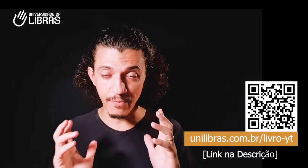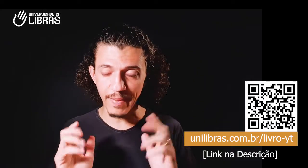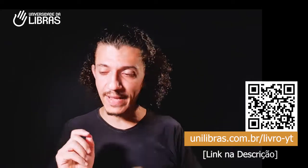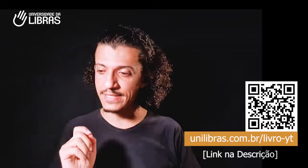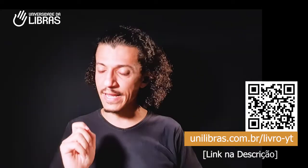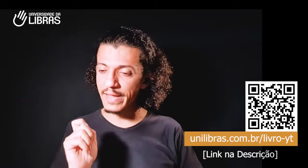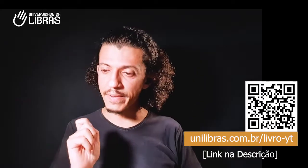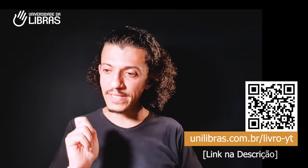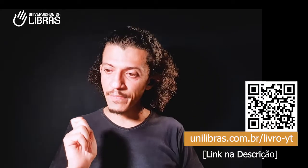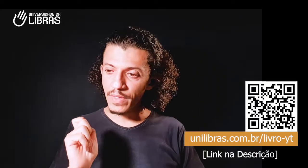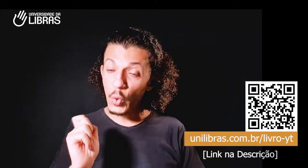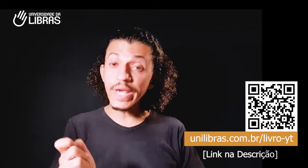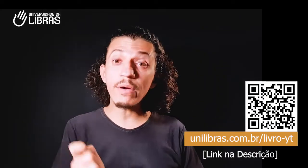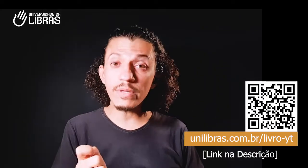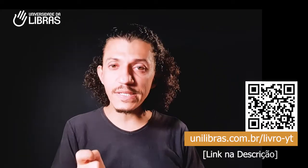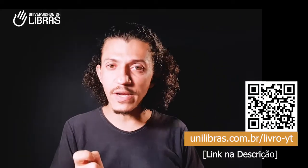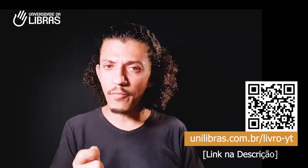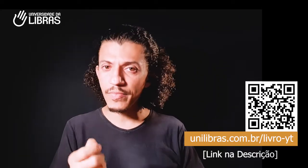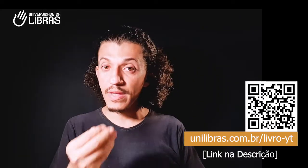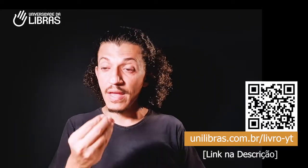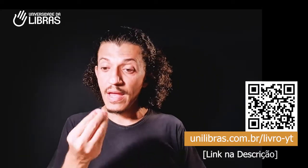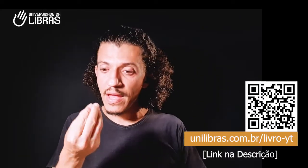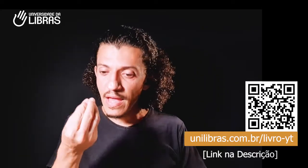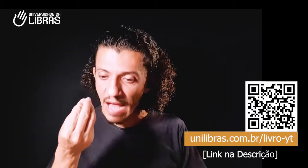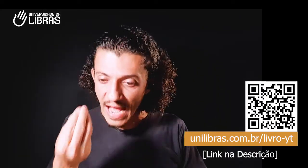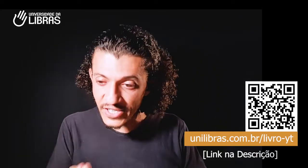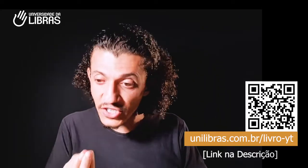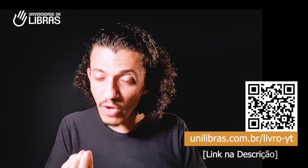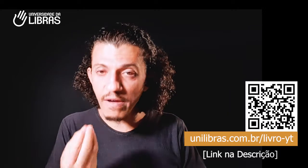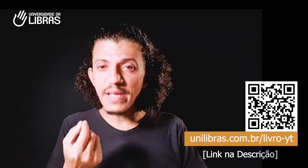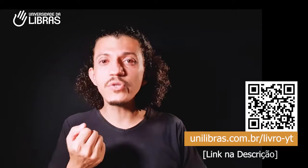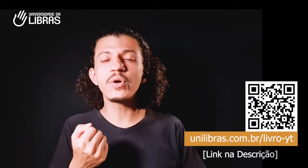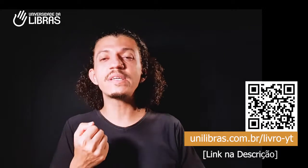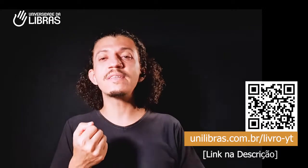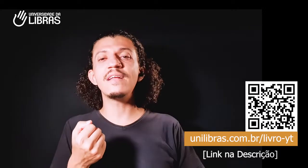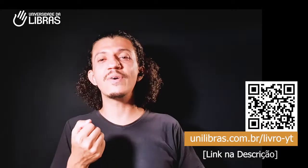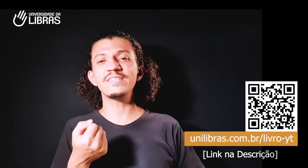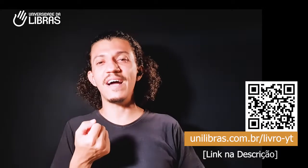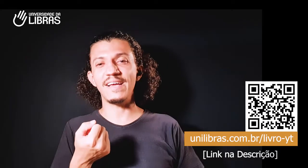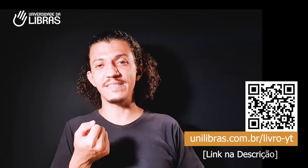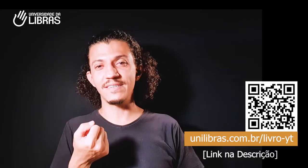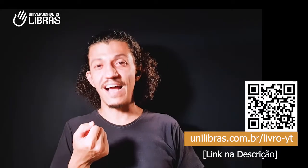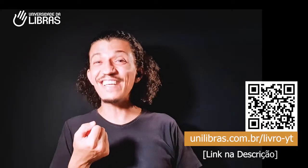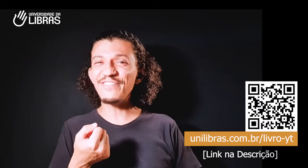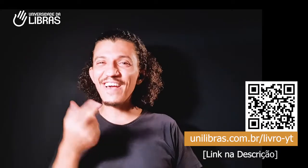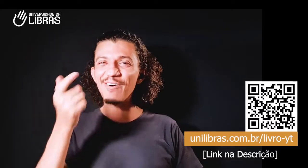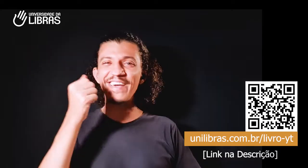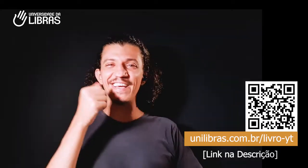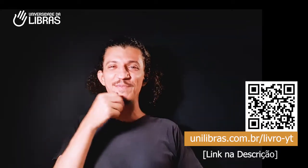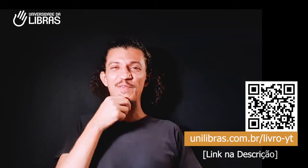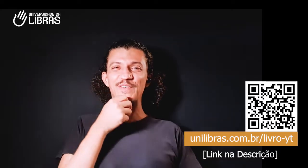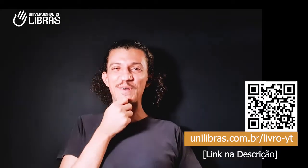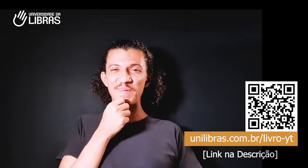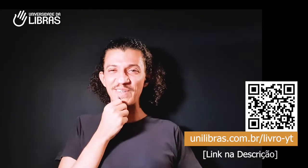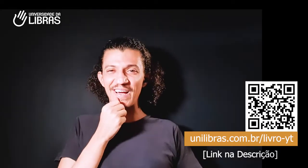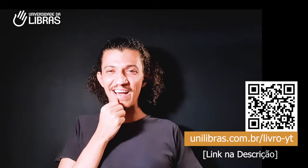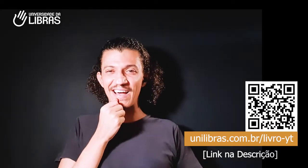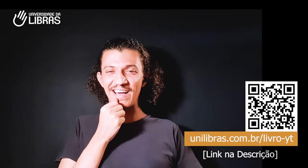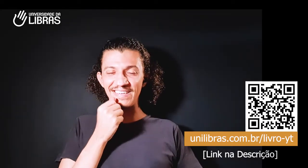finalização prática na libras que que aconteceu a gente novamente os dois fizeram oito sinais a divisão alguém que esse professor aprendeu a